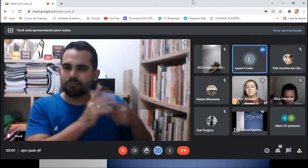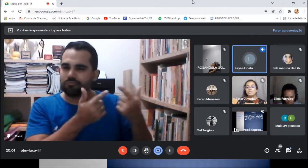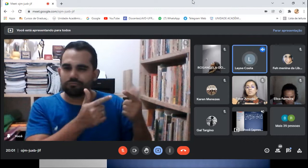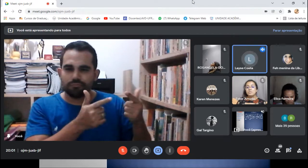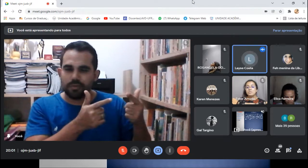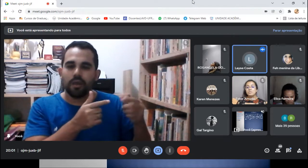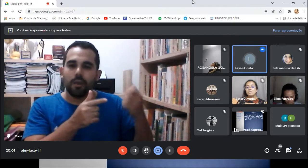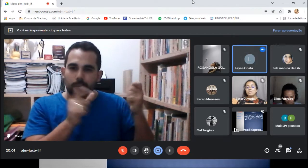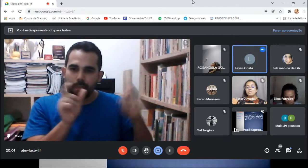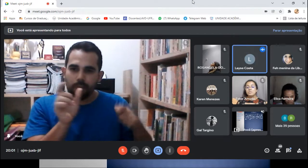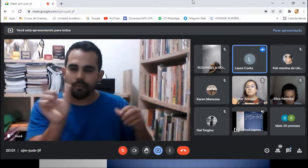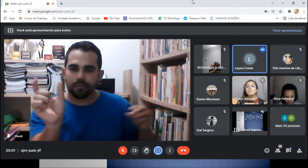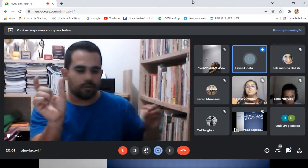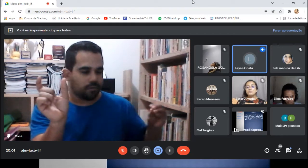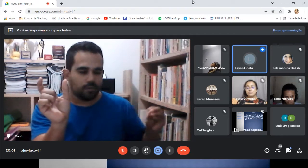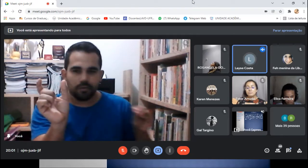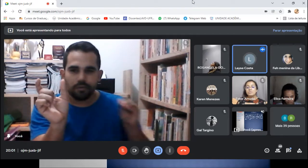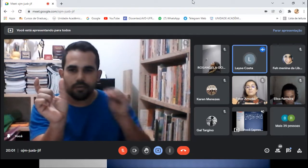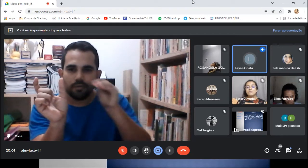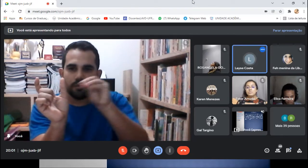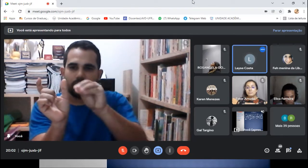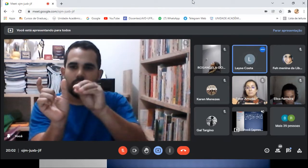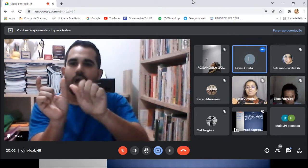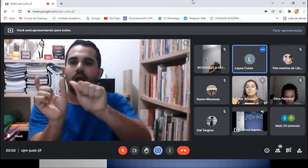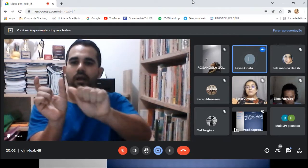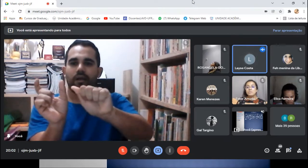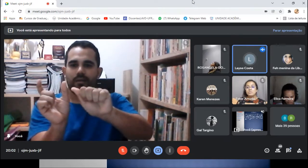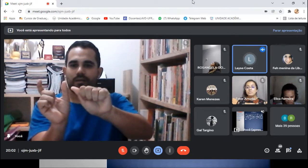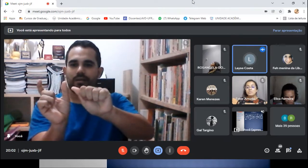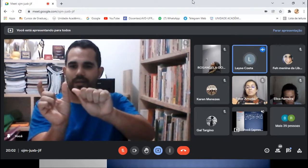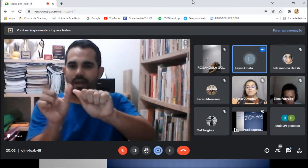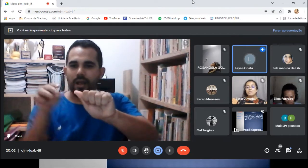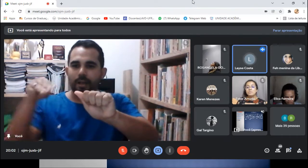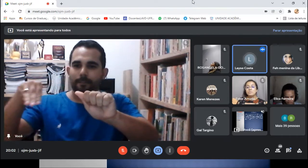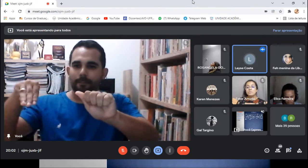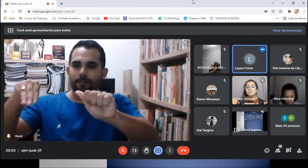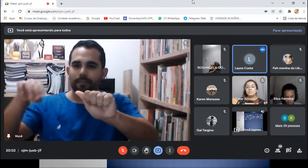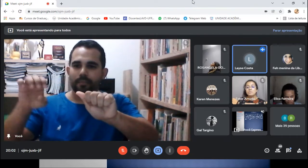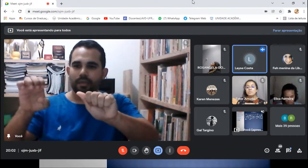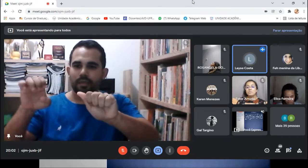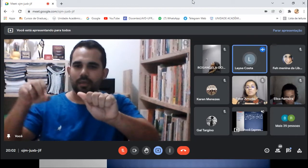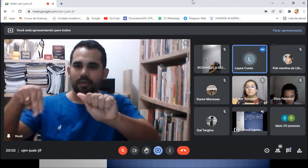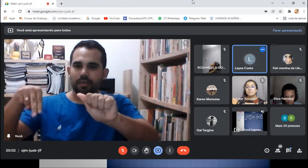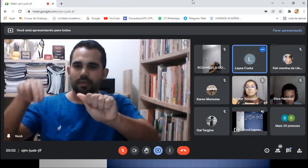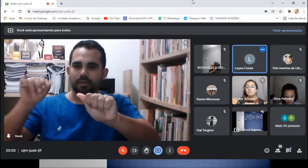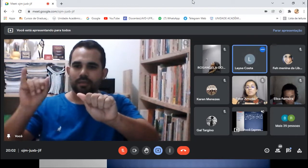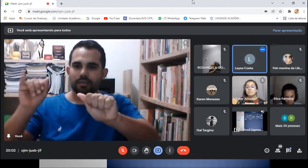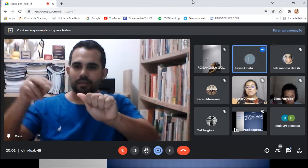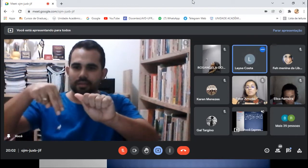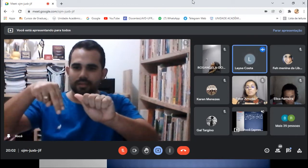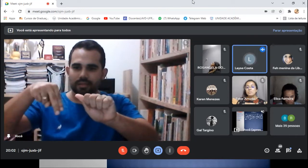A. Não existe o significado. Precisamos juntar o A e na